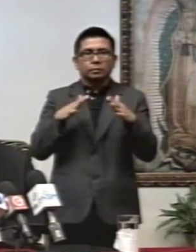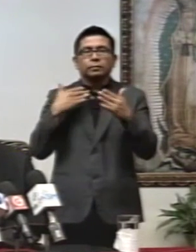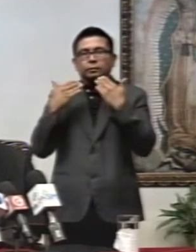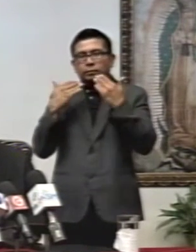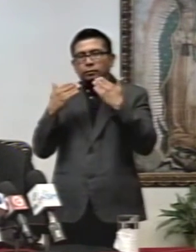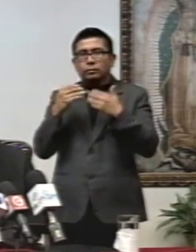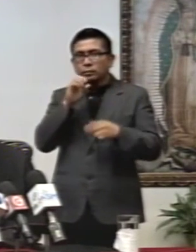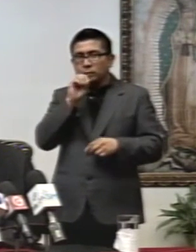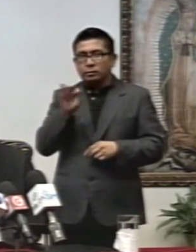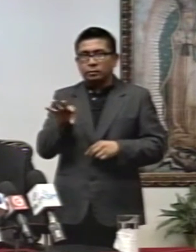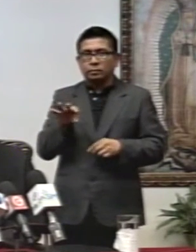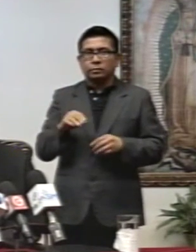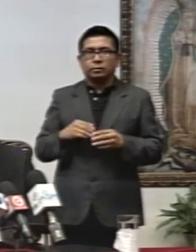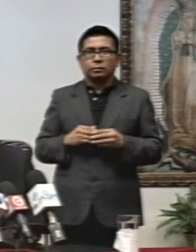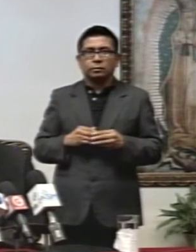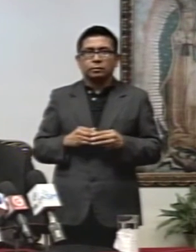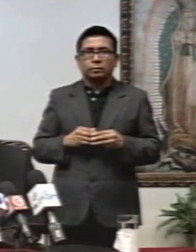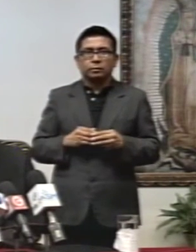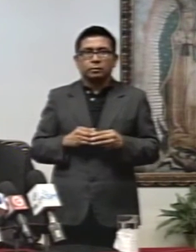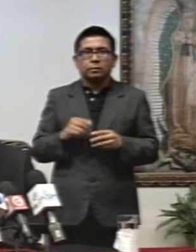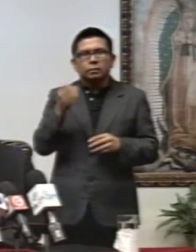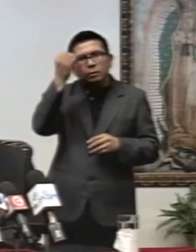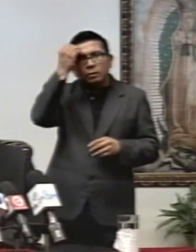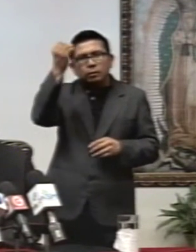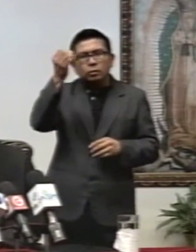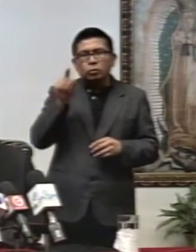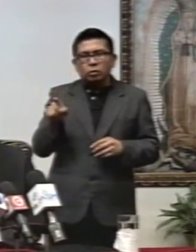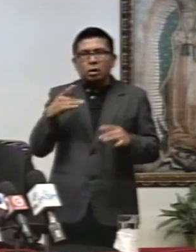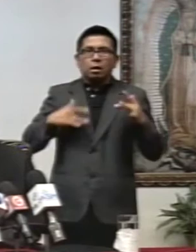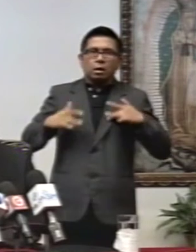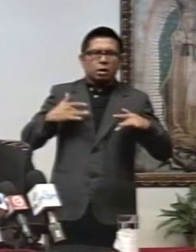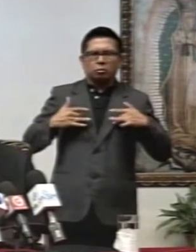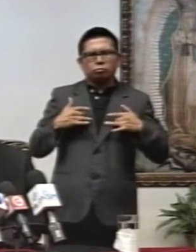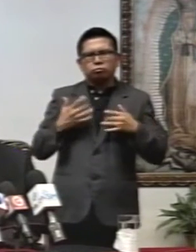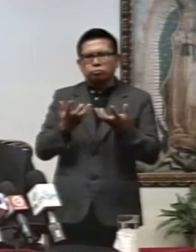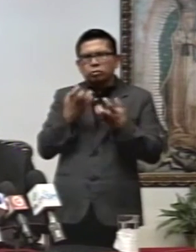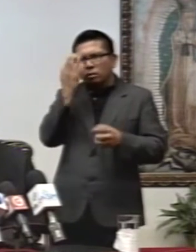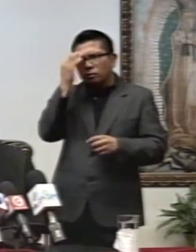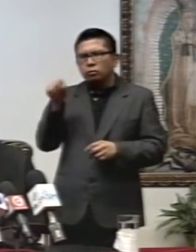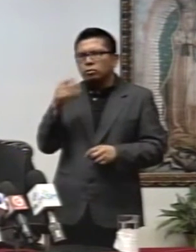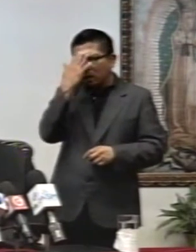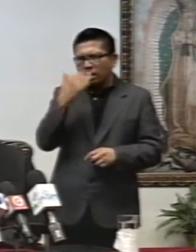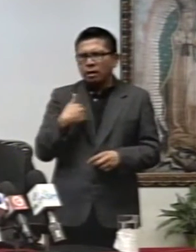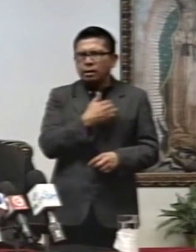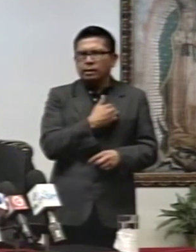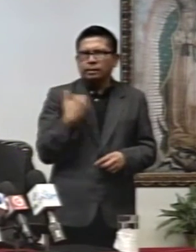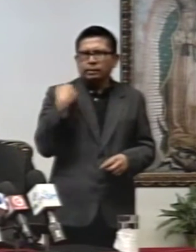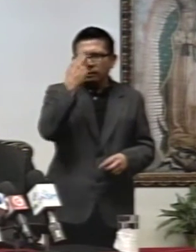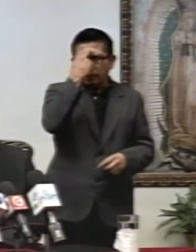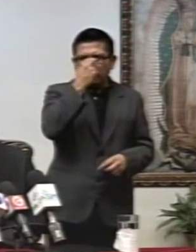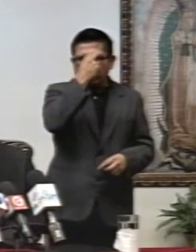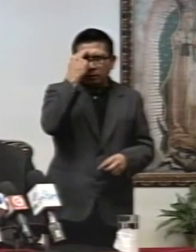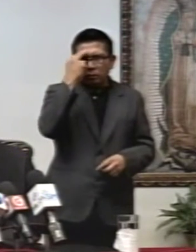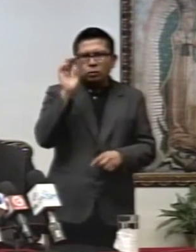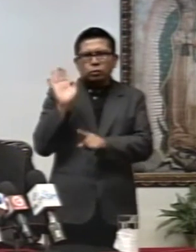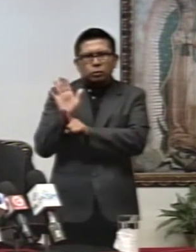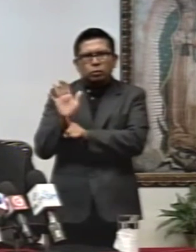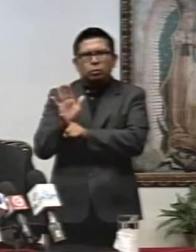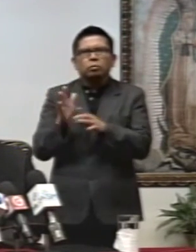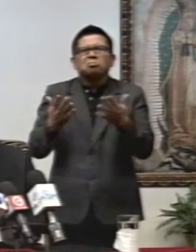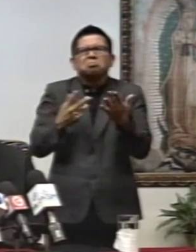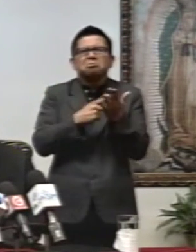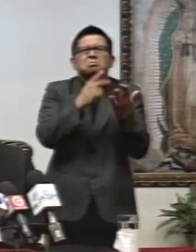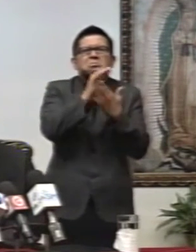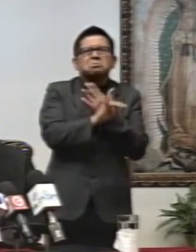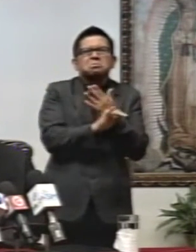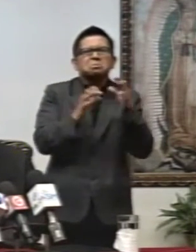y también no ha querido brindar una postura, pero sí quisiéramos conocer, como Iglesia Católica, cuál es la opinión que ustedes tienen sobre el pliego